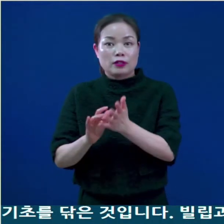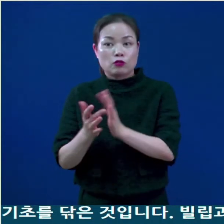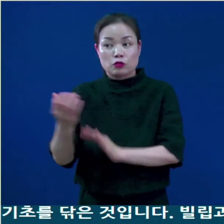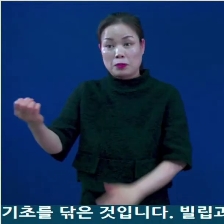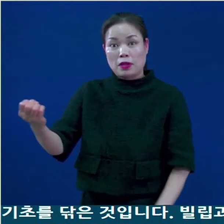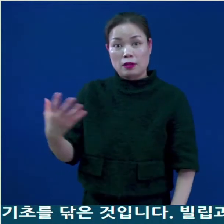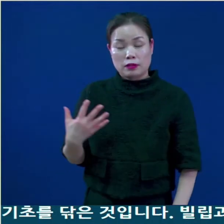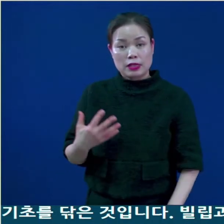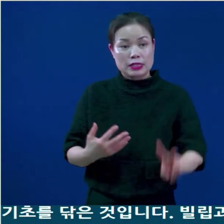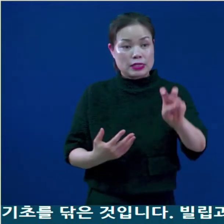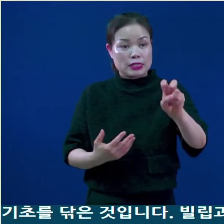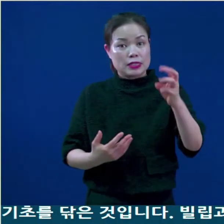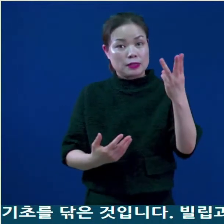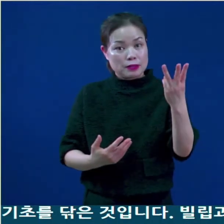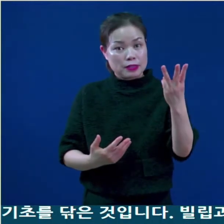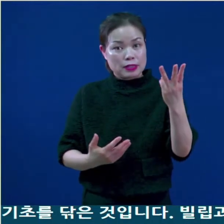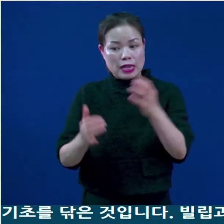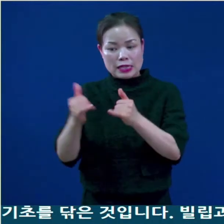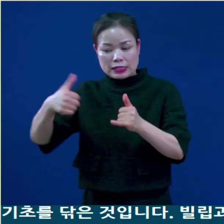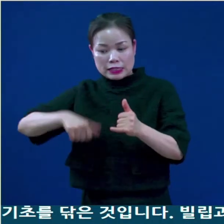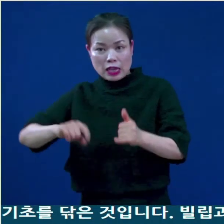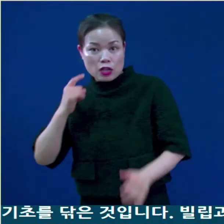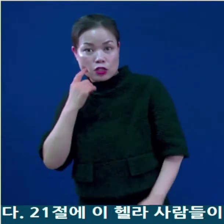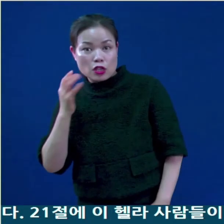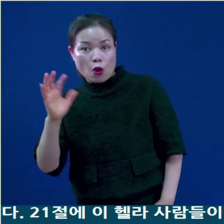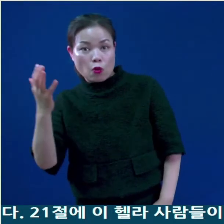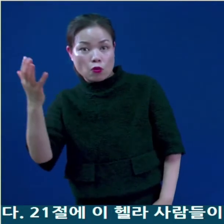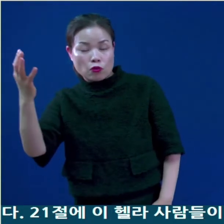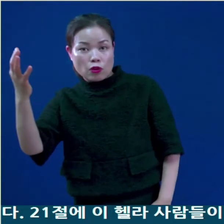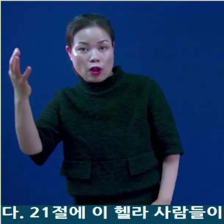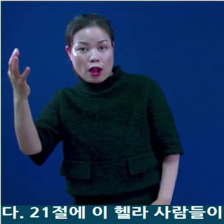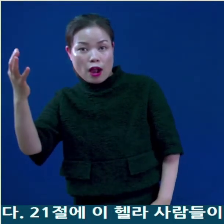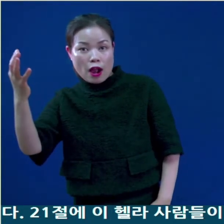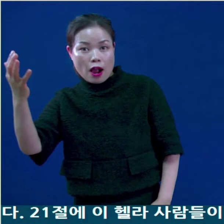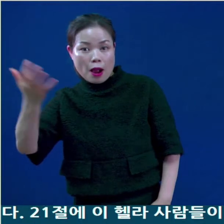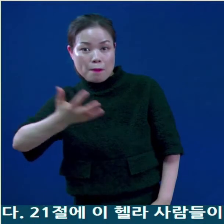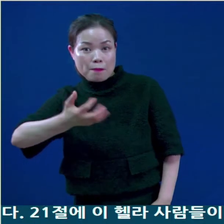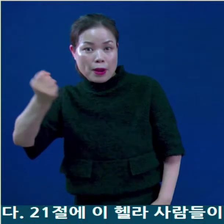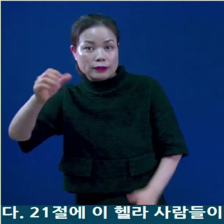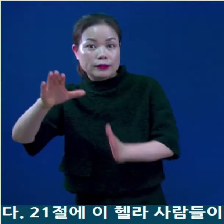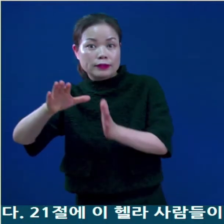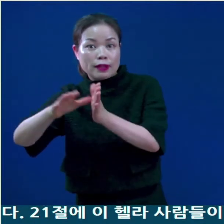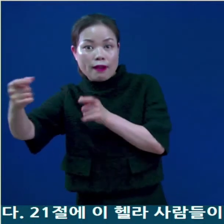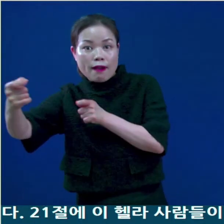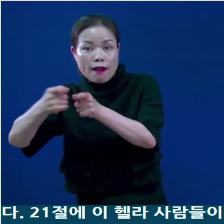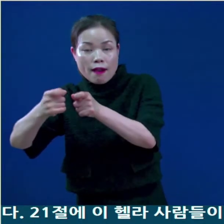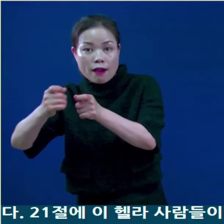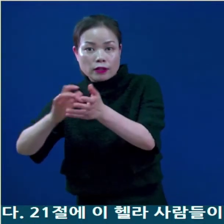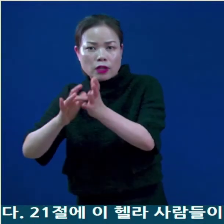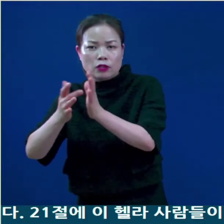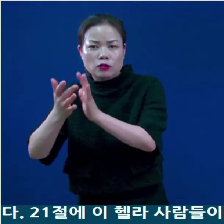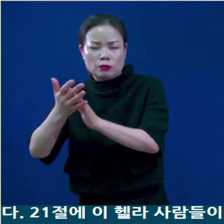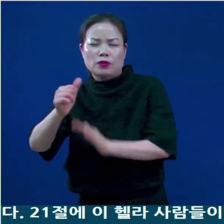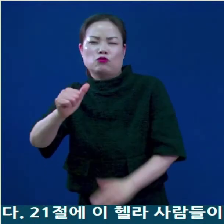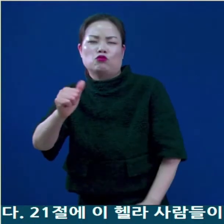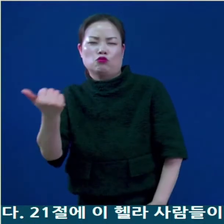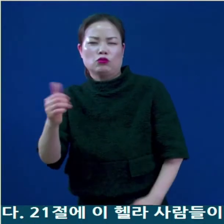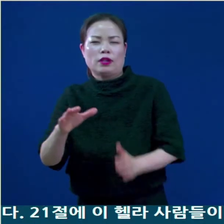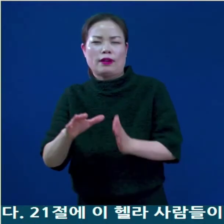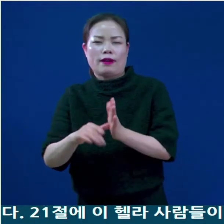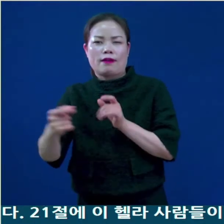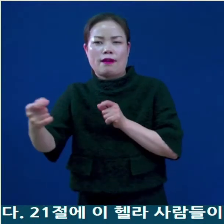답은 23절 인자가 영광 받을 때가 왔도다. 예수님이 이제 돌아가실 때가